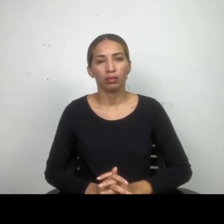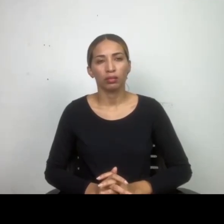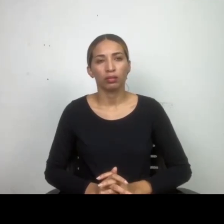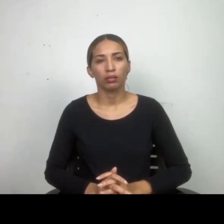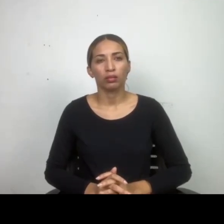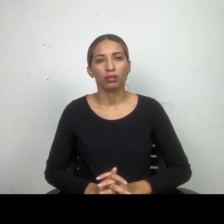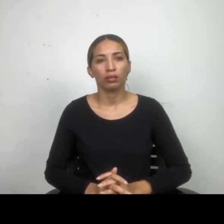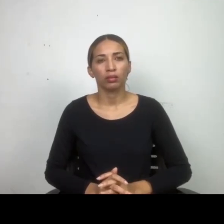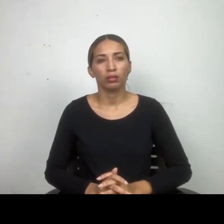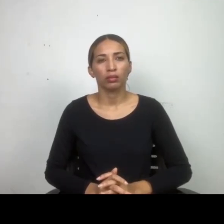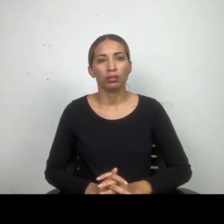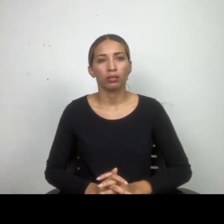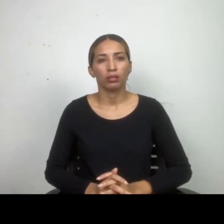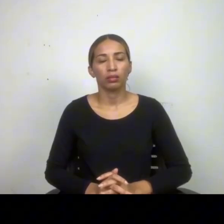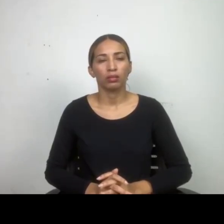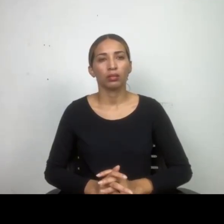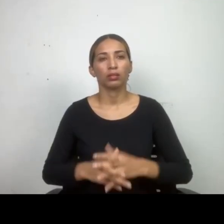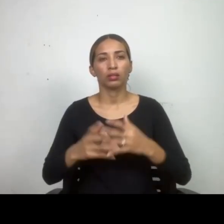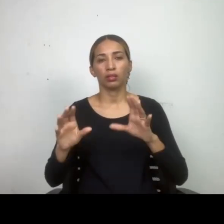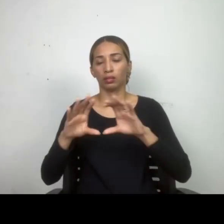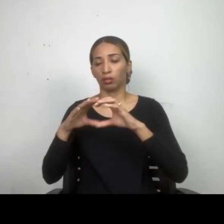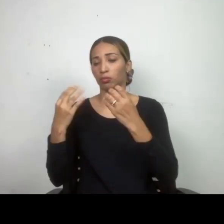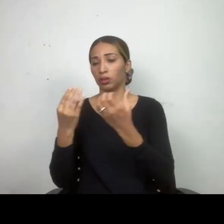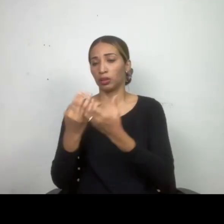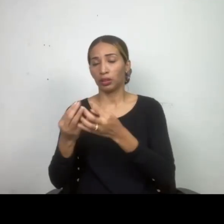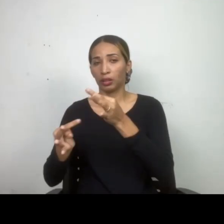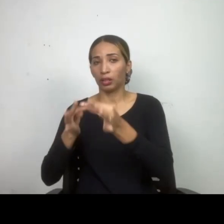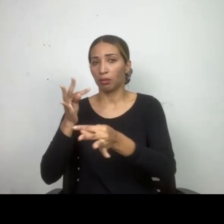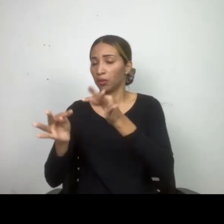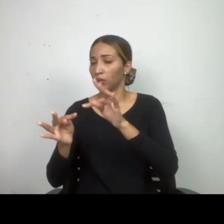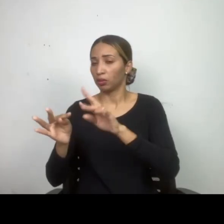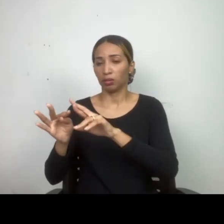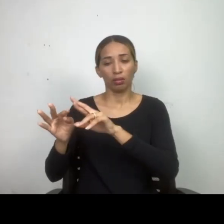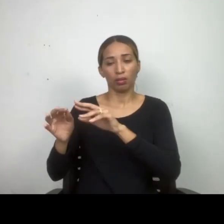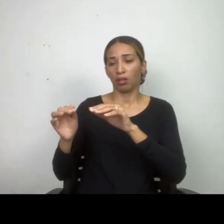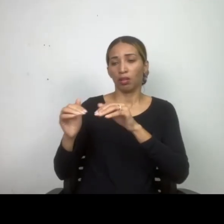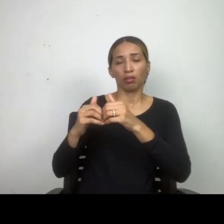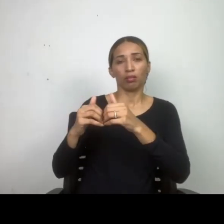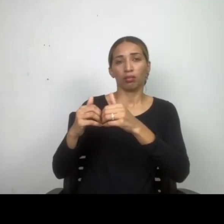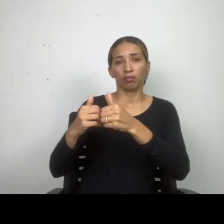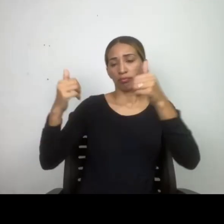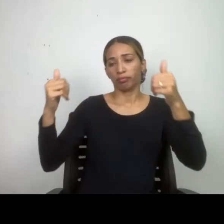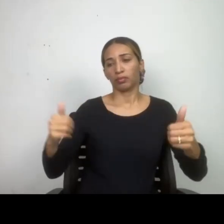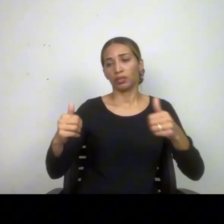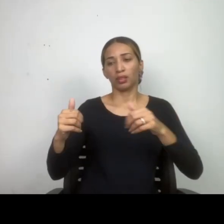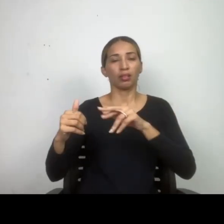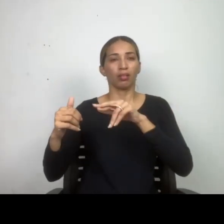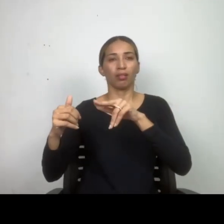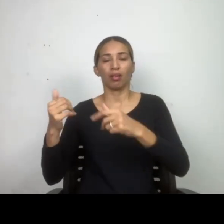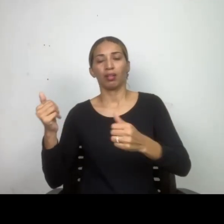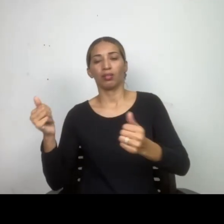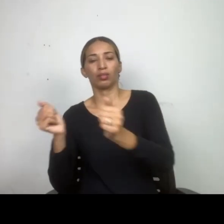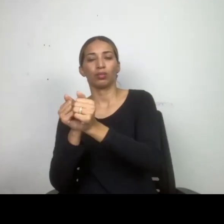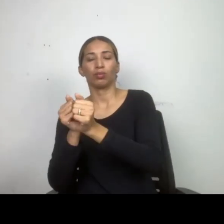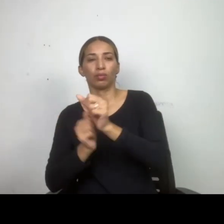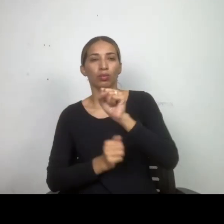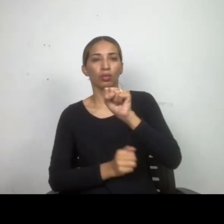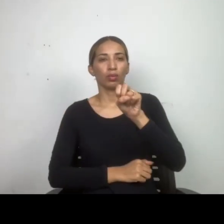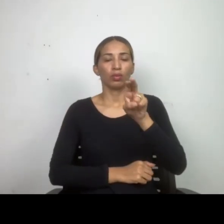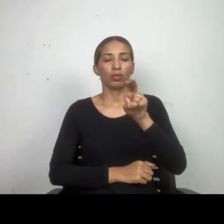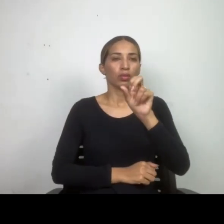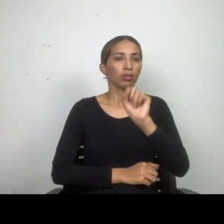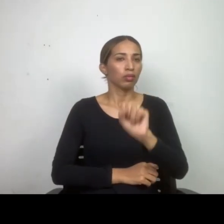o SUAS e elas também não integram o SUS. Né? Elas estão ali num limbo, elas estão no umbral